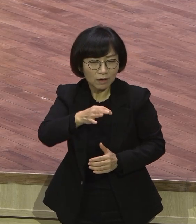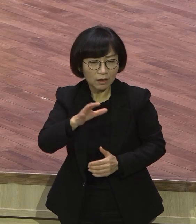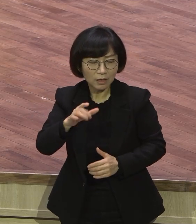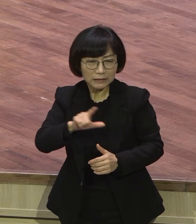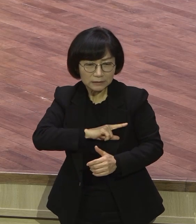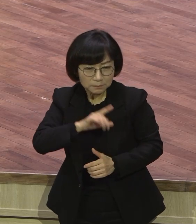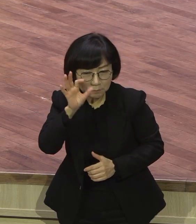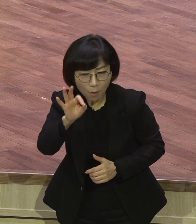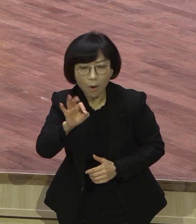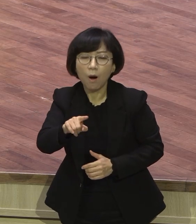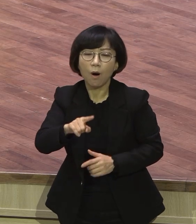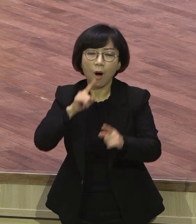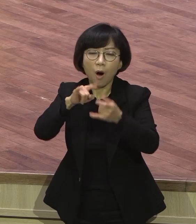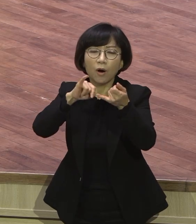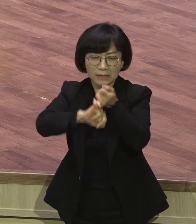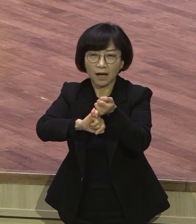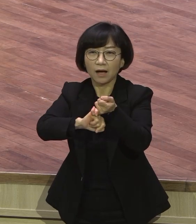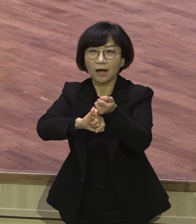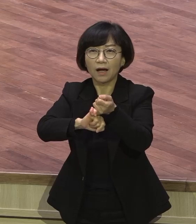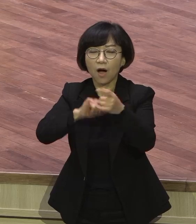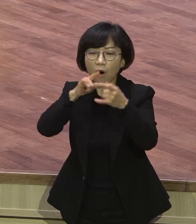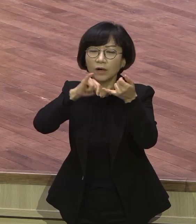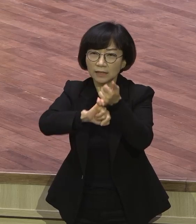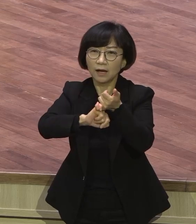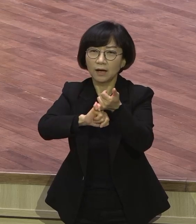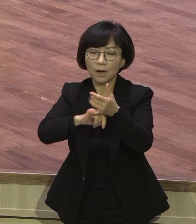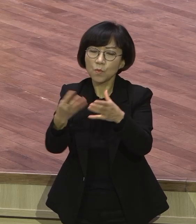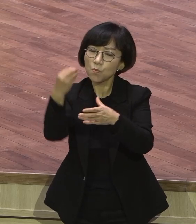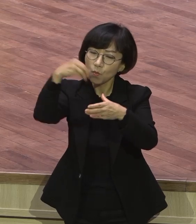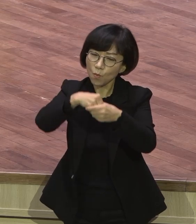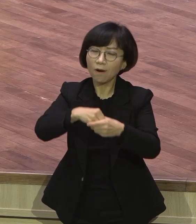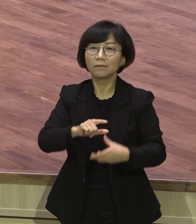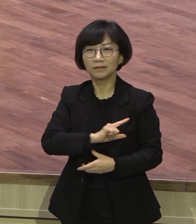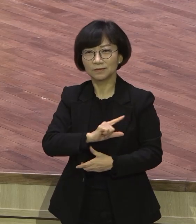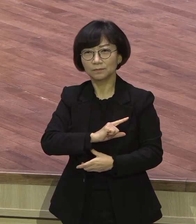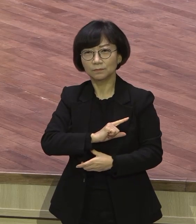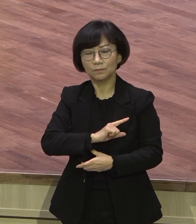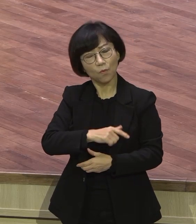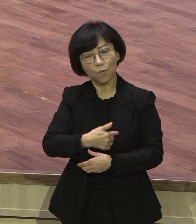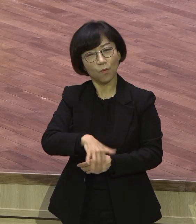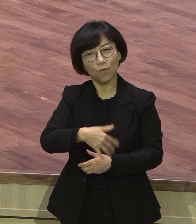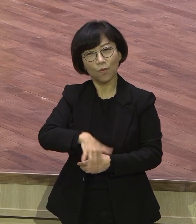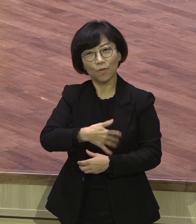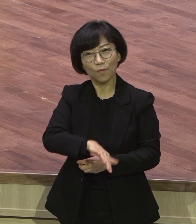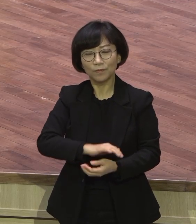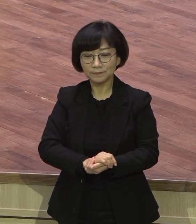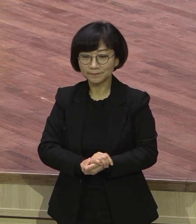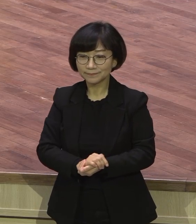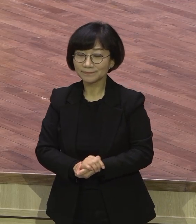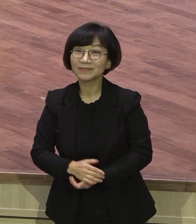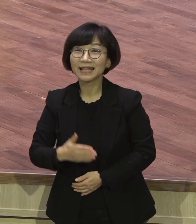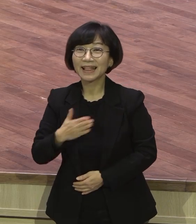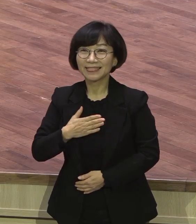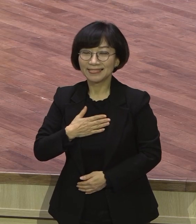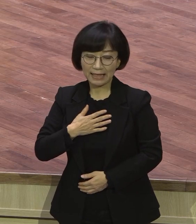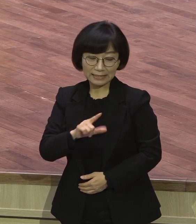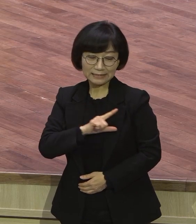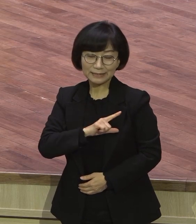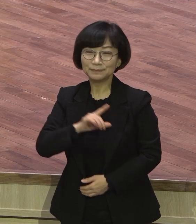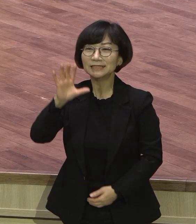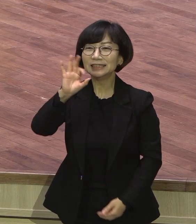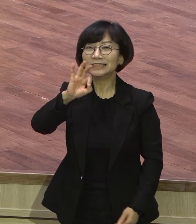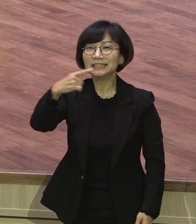거의 다가 가만큼 신중한 이름을 지어요. 제 이름이 은주잖아요. 보통 여자 이름이라고